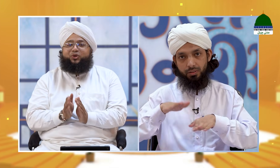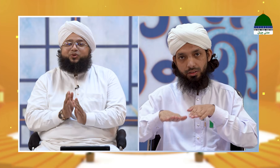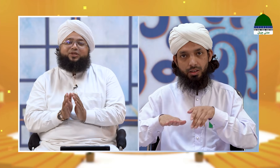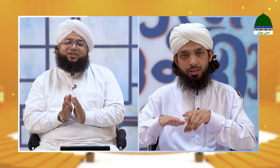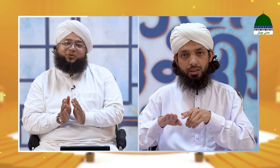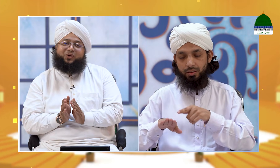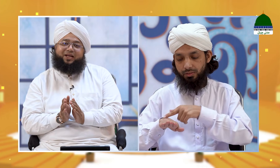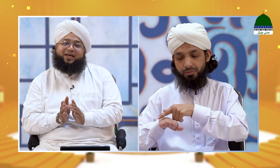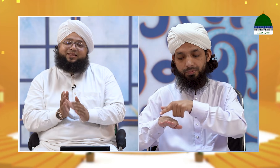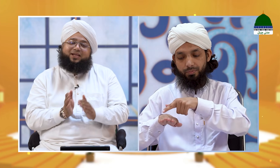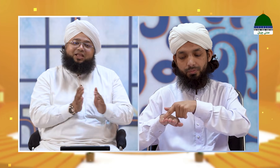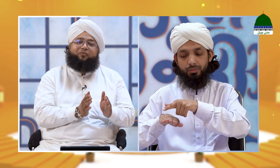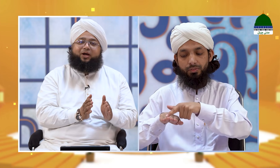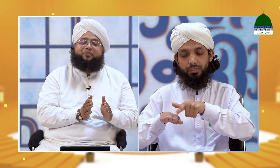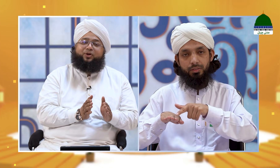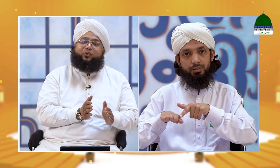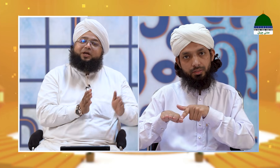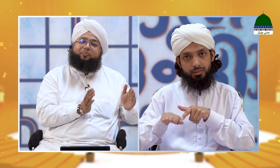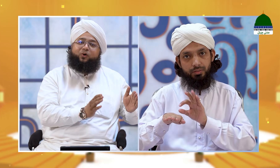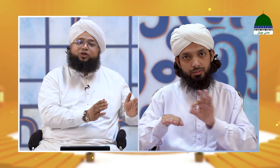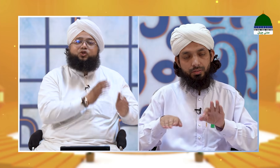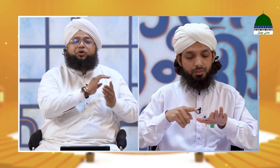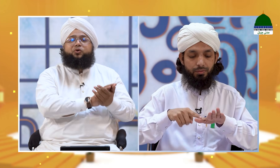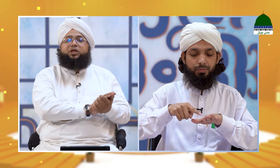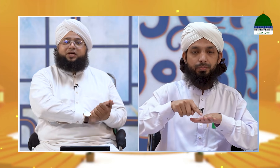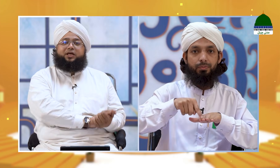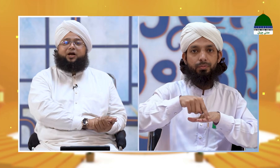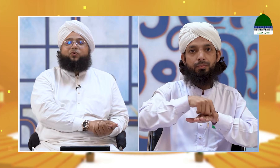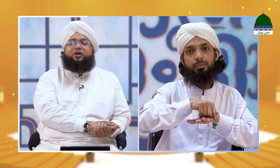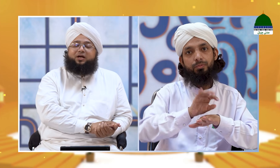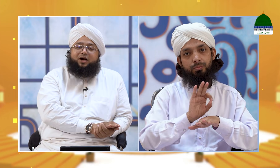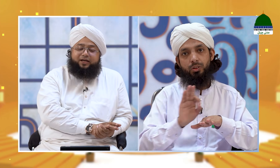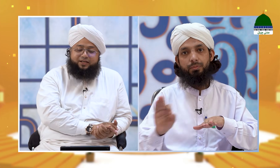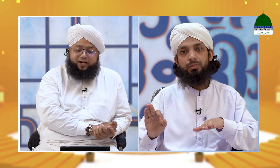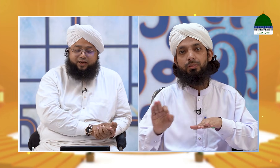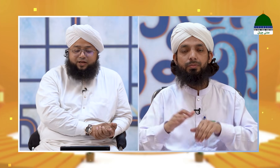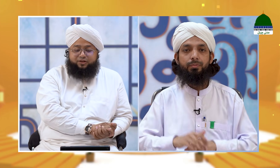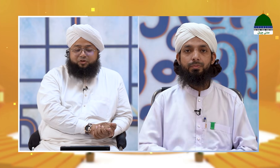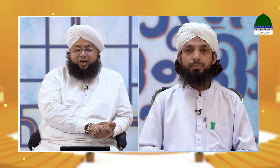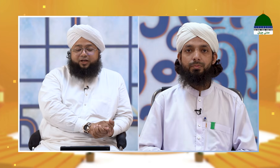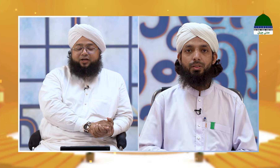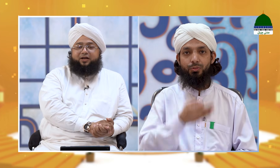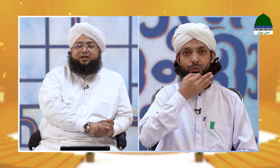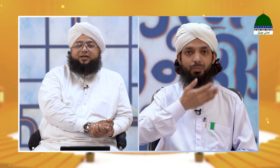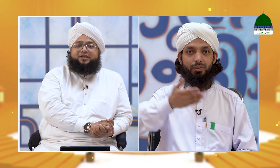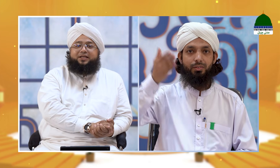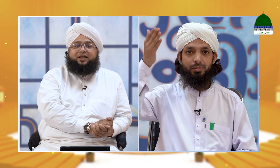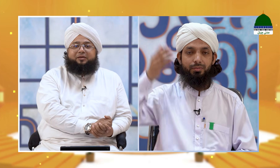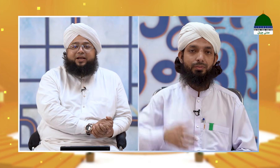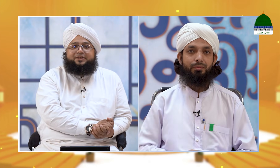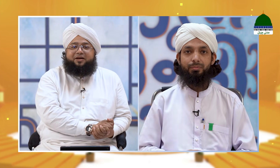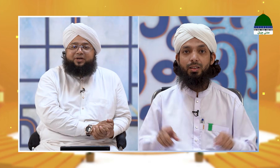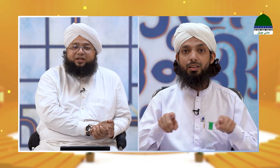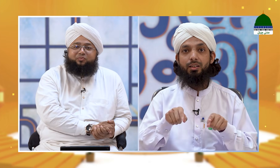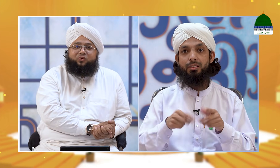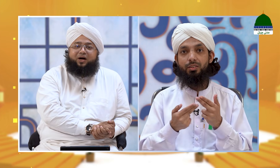کی چھوٹی انگلی سے شروع کر کے ترتیب وار الٹے پاؤں کی چھوٹی انگلی تک کے ناخن کاٹ لیے جائیں۔ سبحان اللہ۔ اسی کے ساتھ